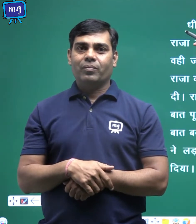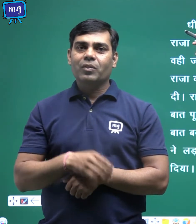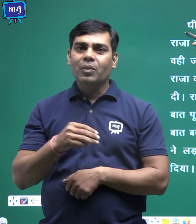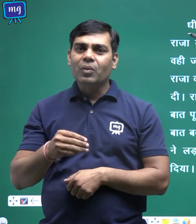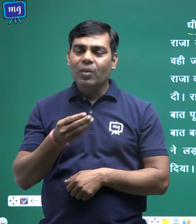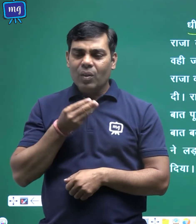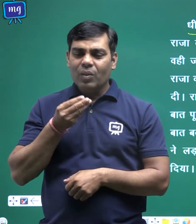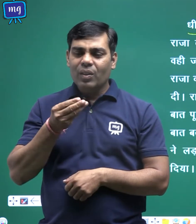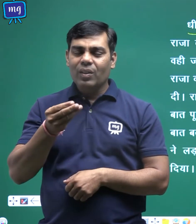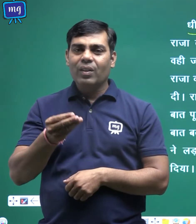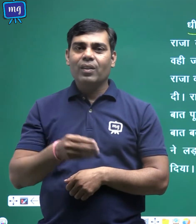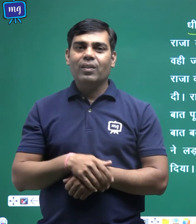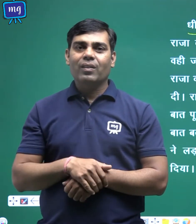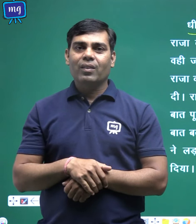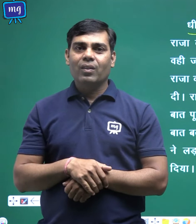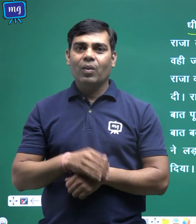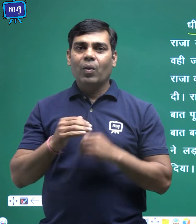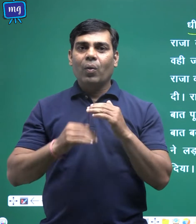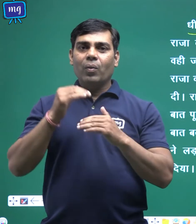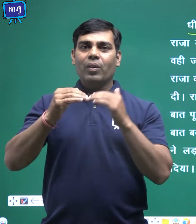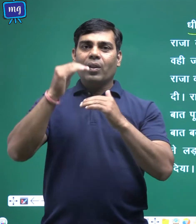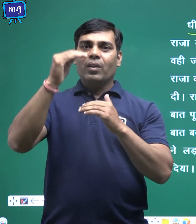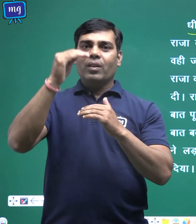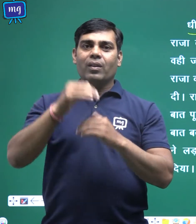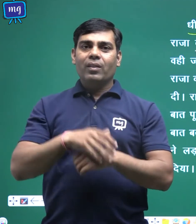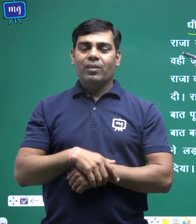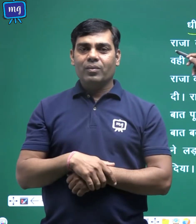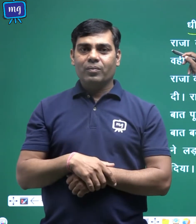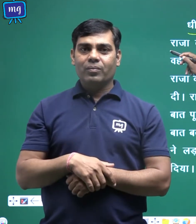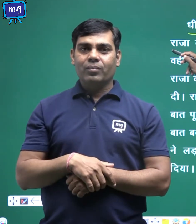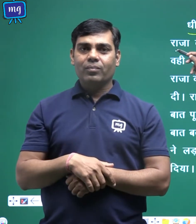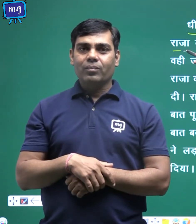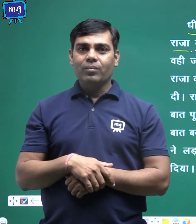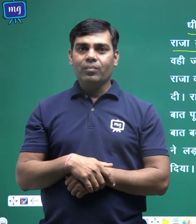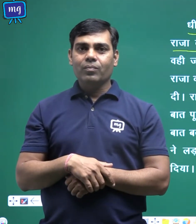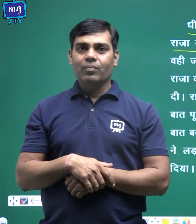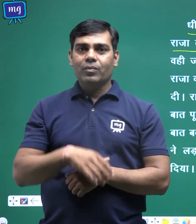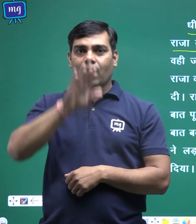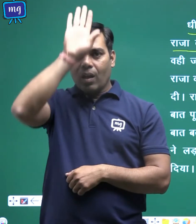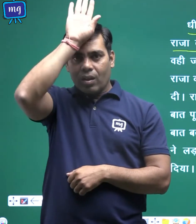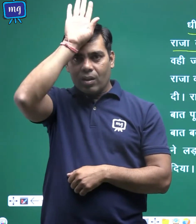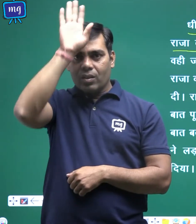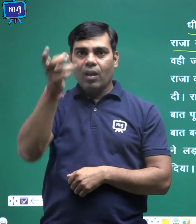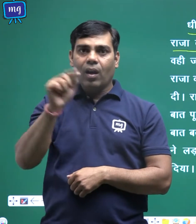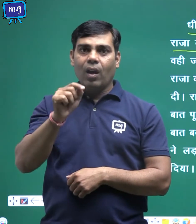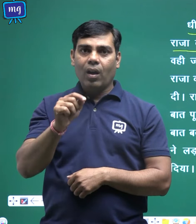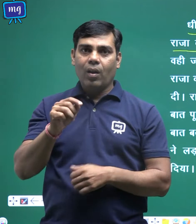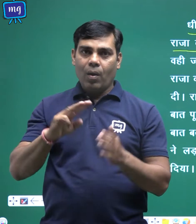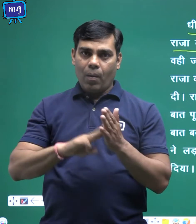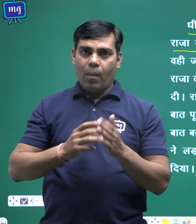धीरे धीरे उन्नति करते करते राजा का मंत्री बन